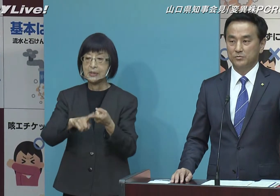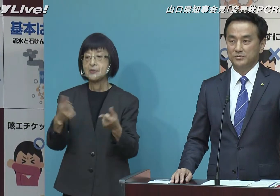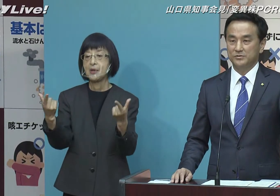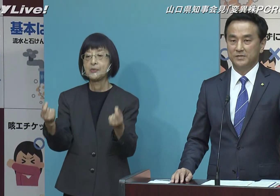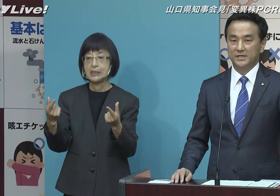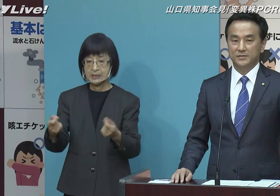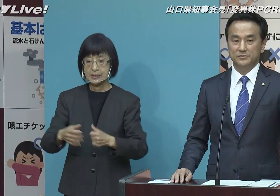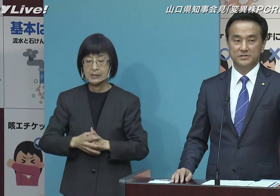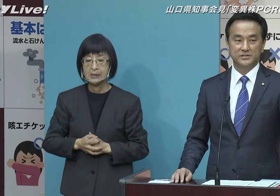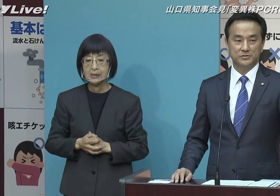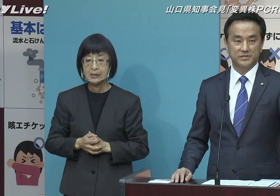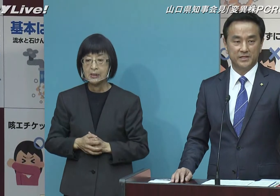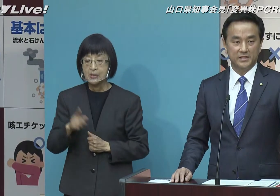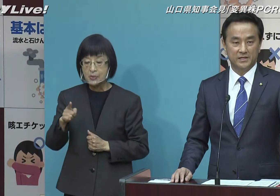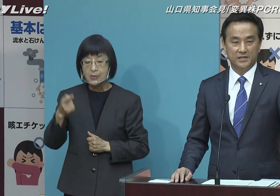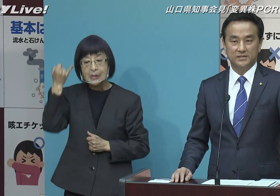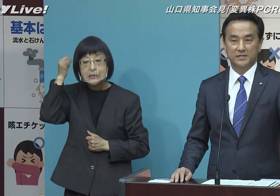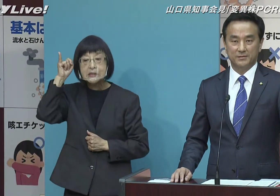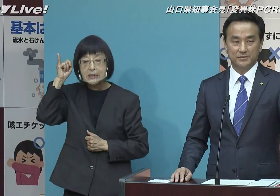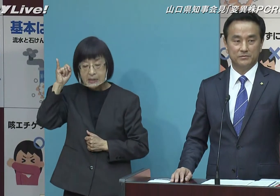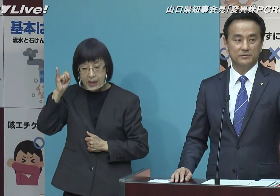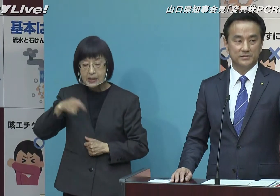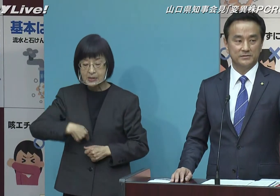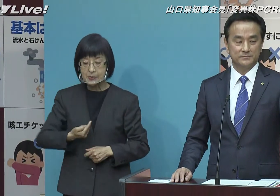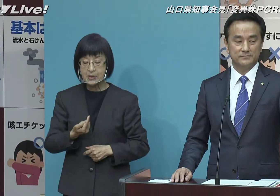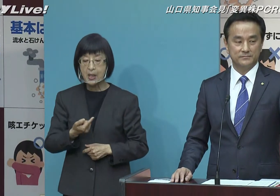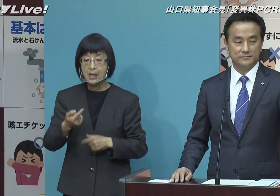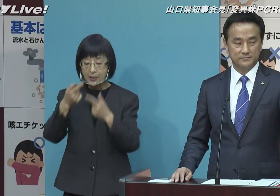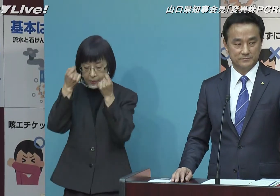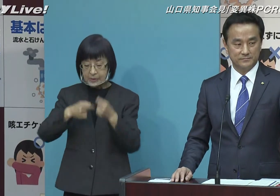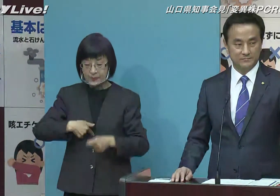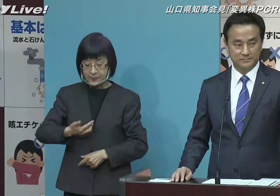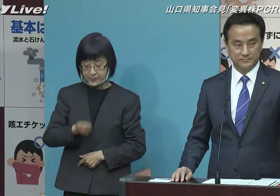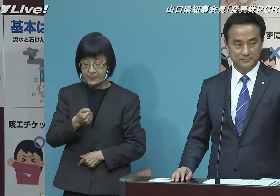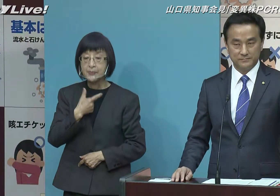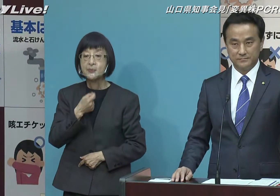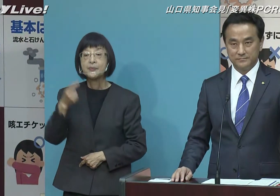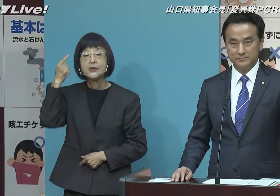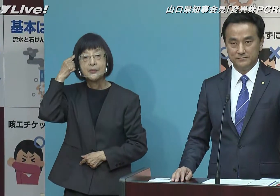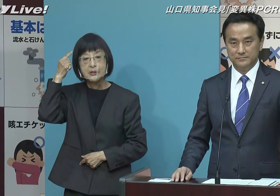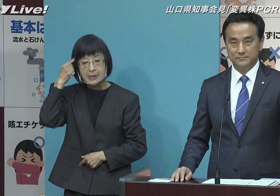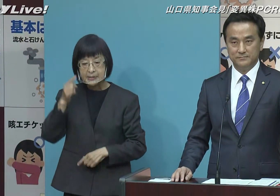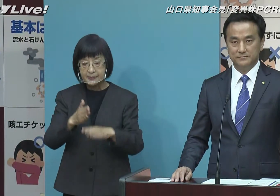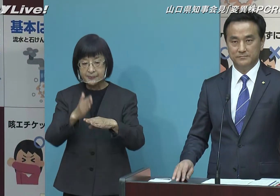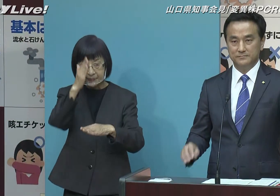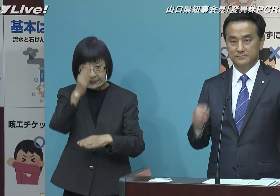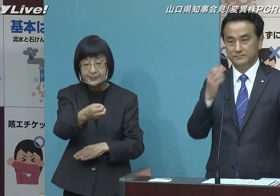まあ、このことについては意識をしていただければと思います。 ありがとうございました。